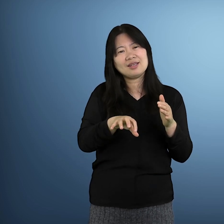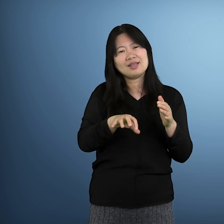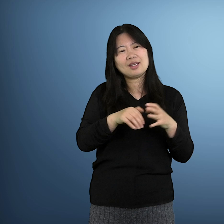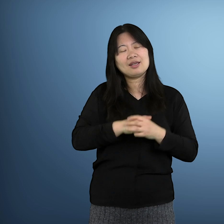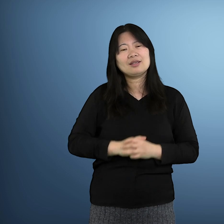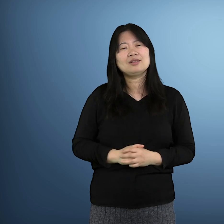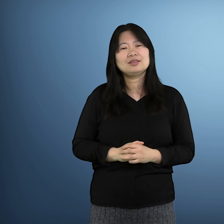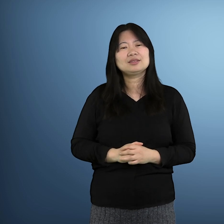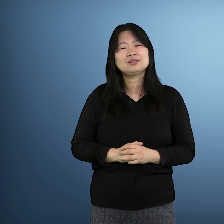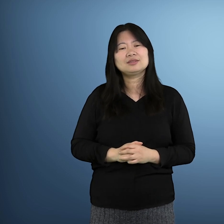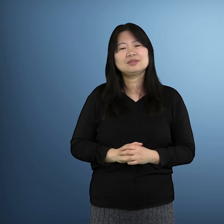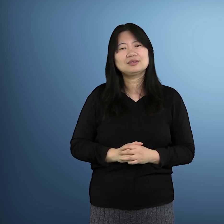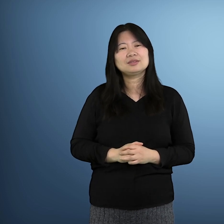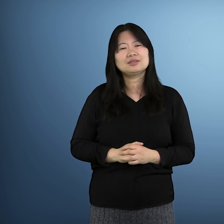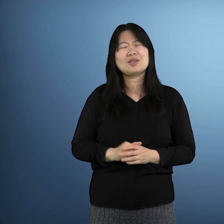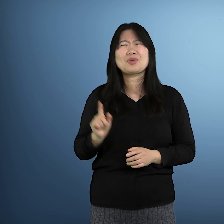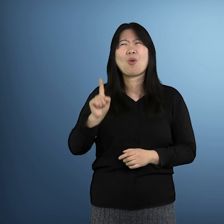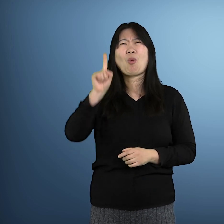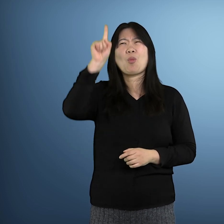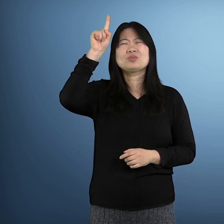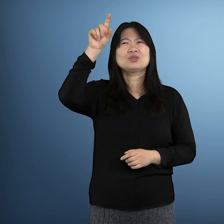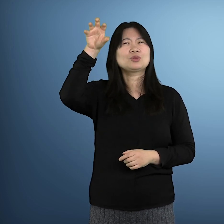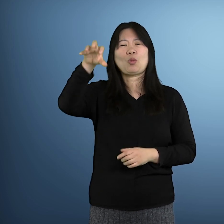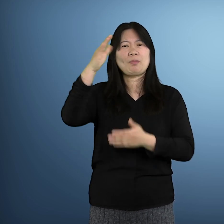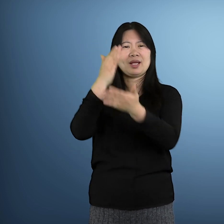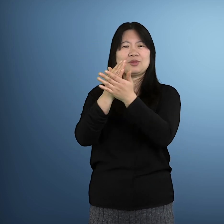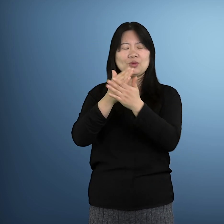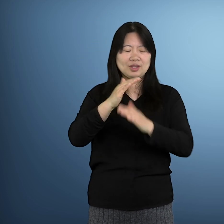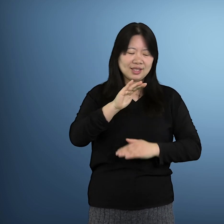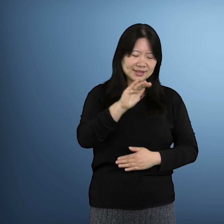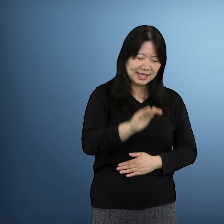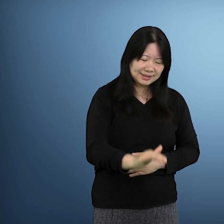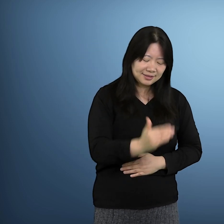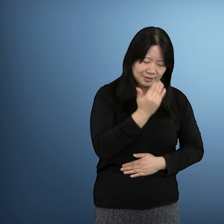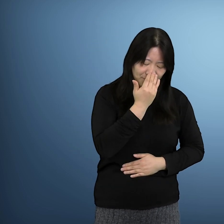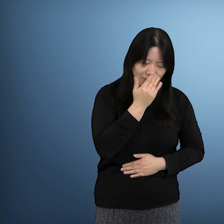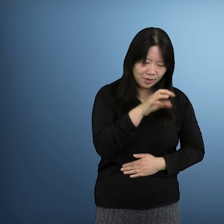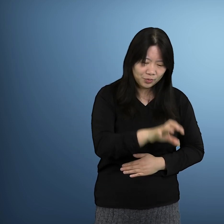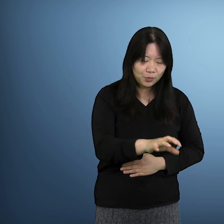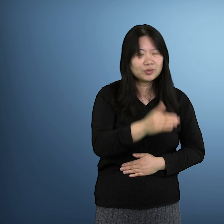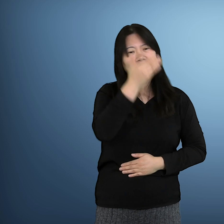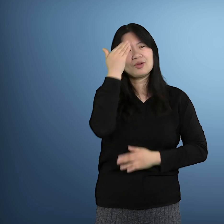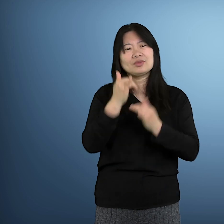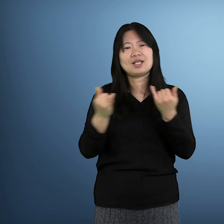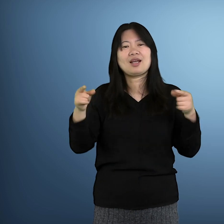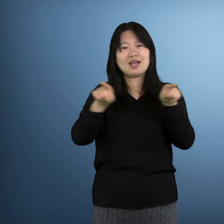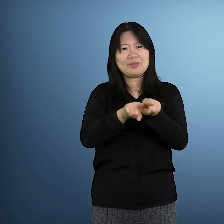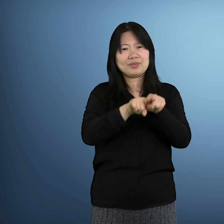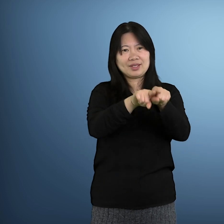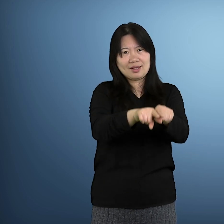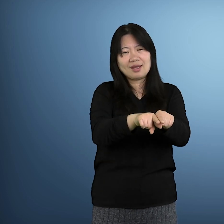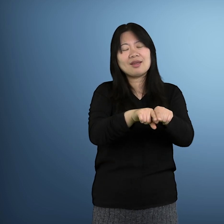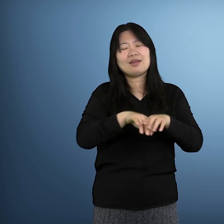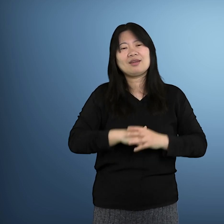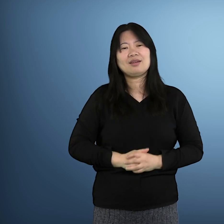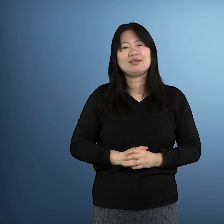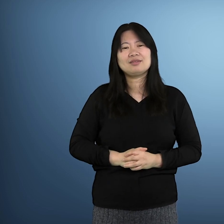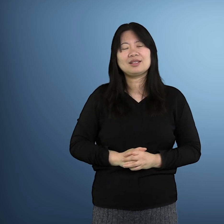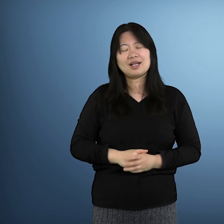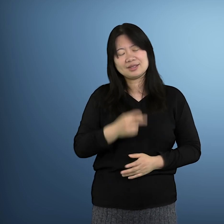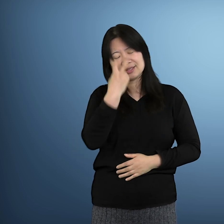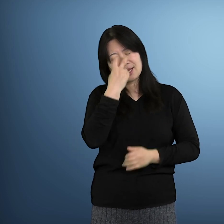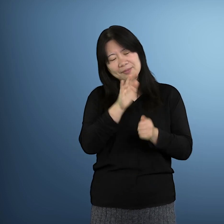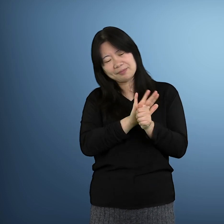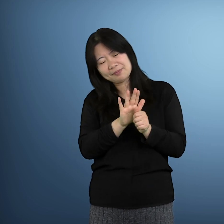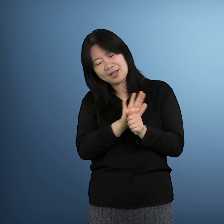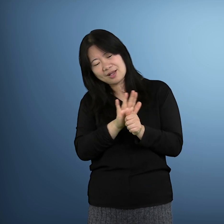고지가 아니라 저지대로, 낮은 곳으로 우리 청년들과 함께 그것을